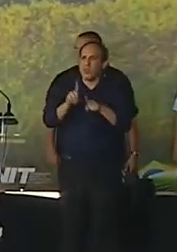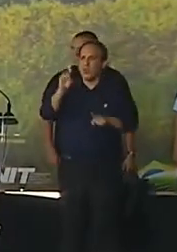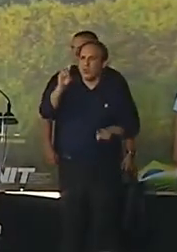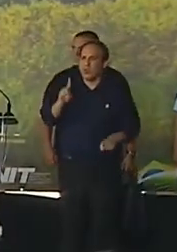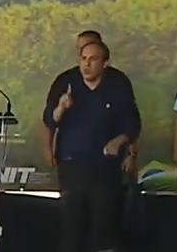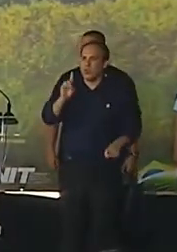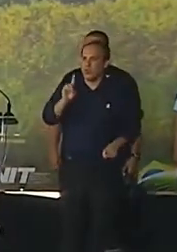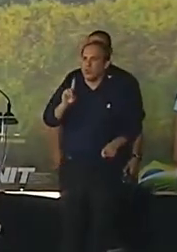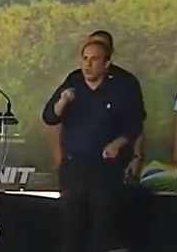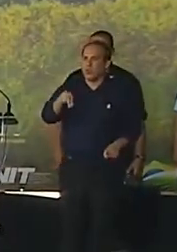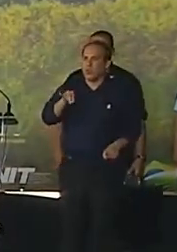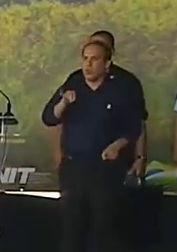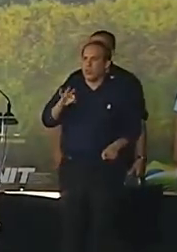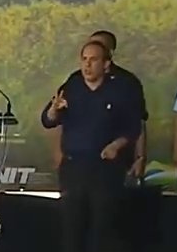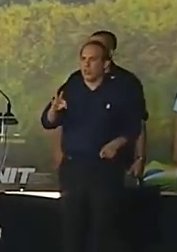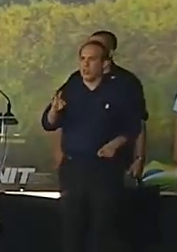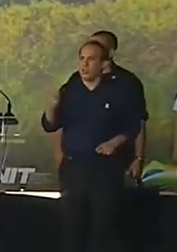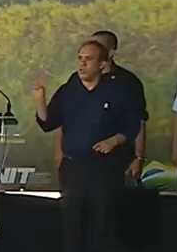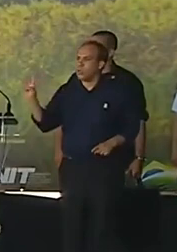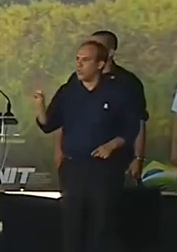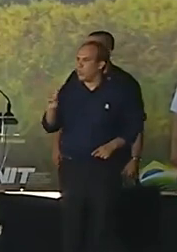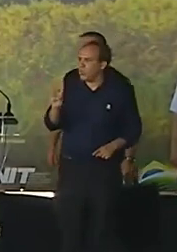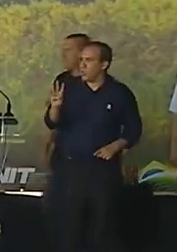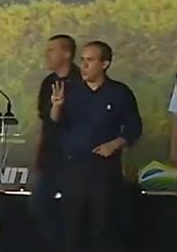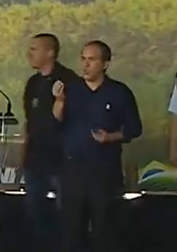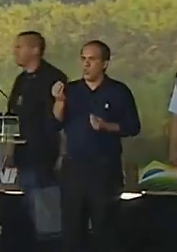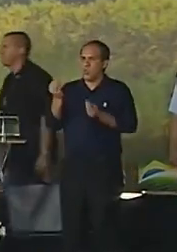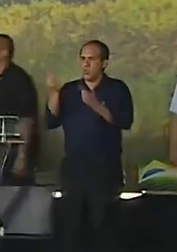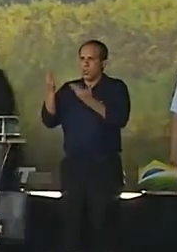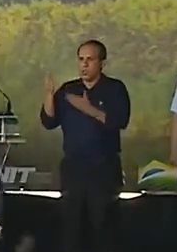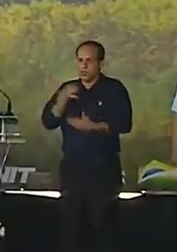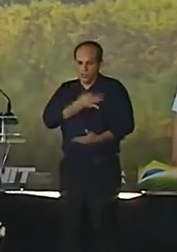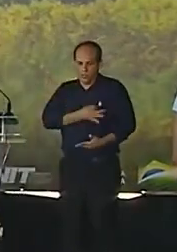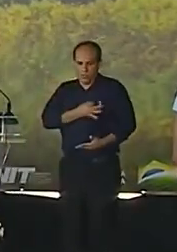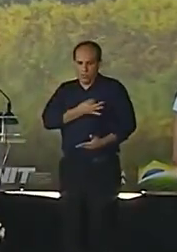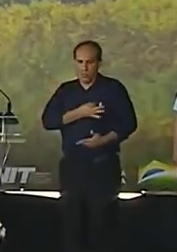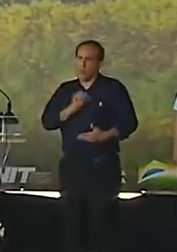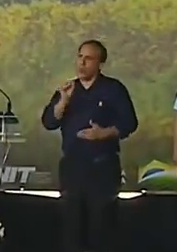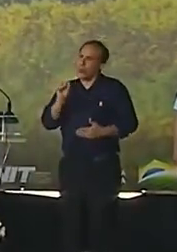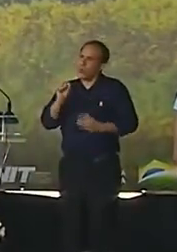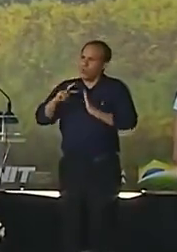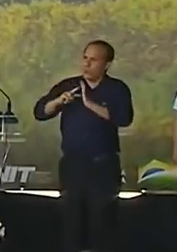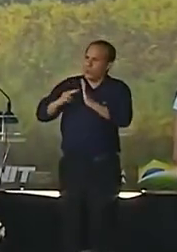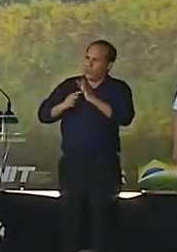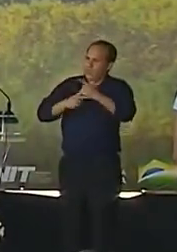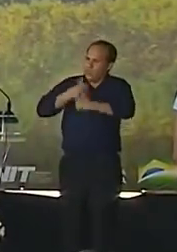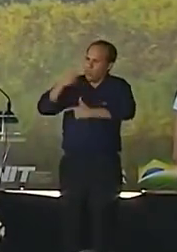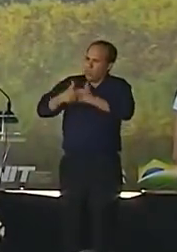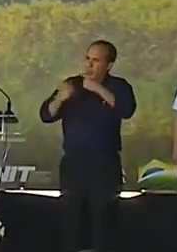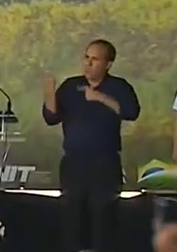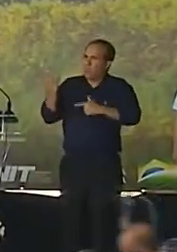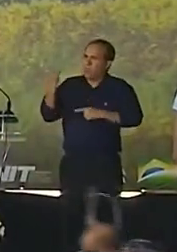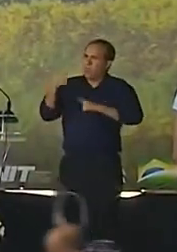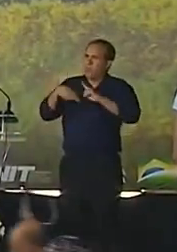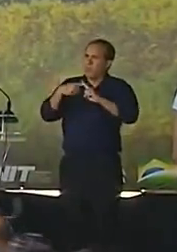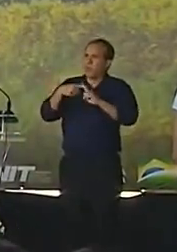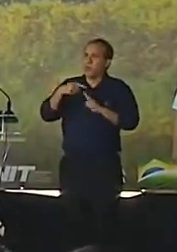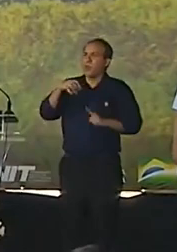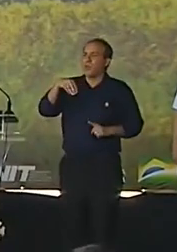se posicionarem para a entrega da medalha na categoria Serviços Relevantes e na categoria Cruz Mauá.